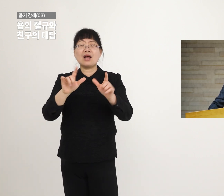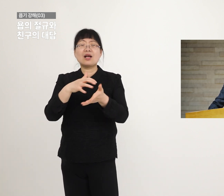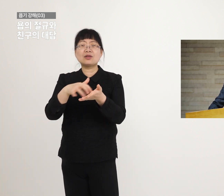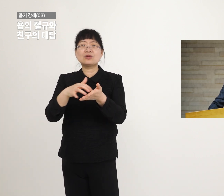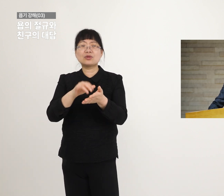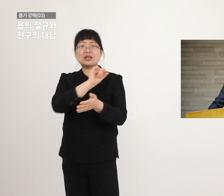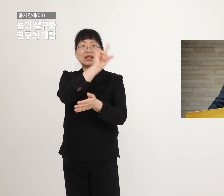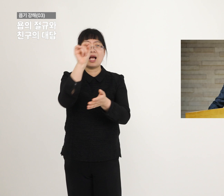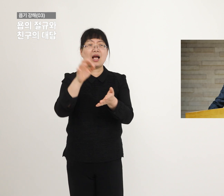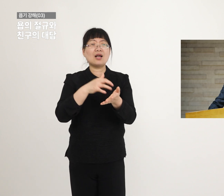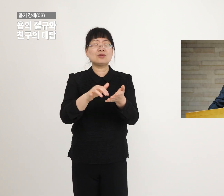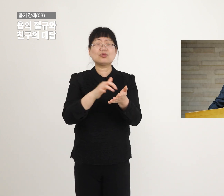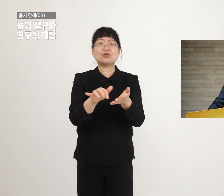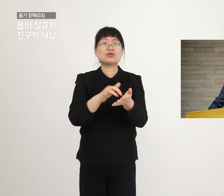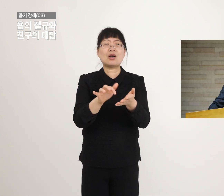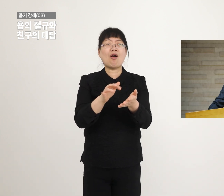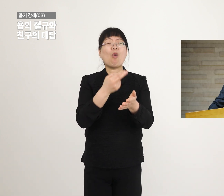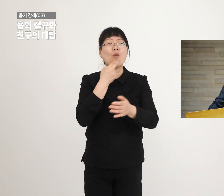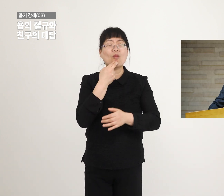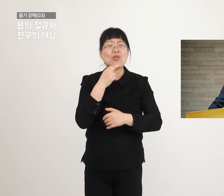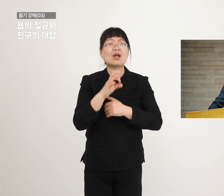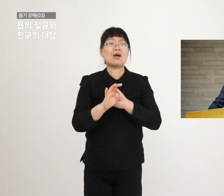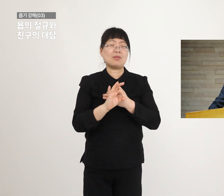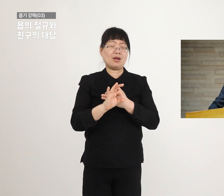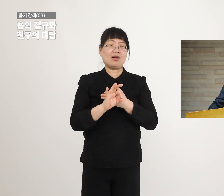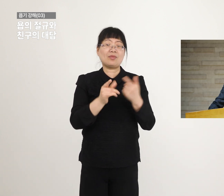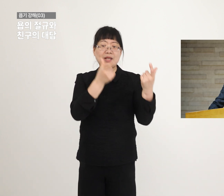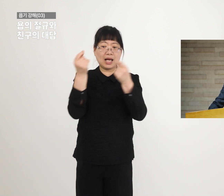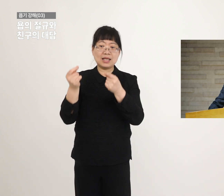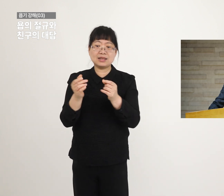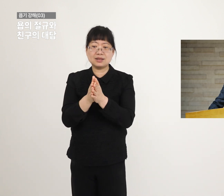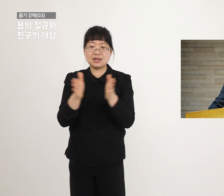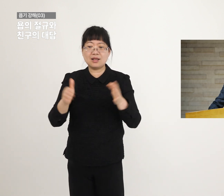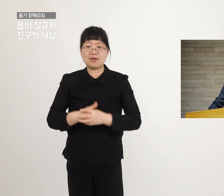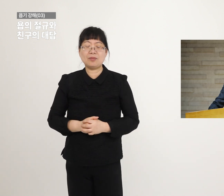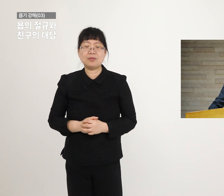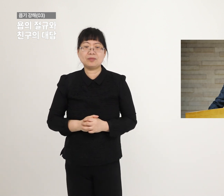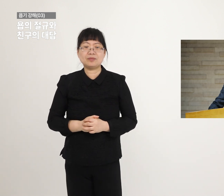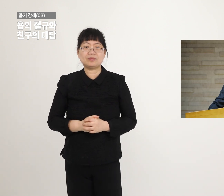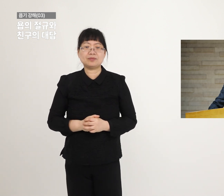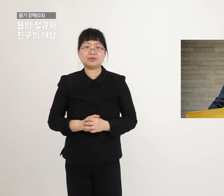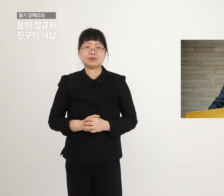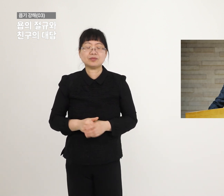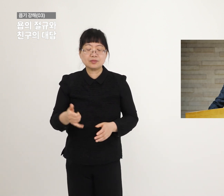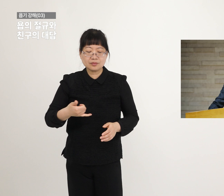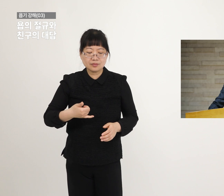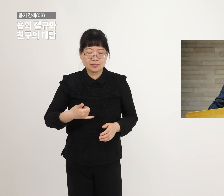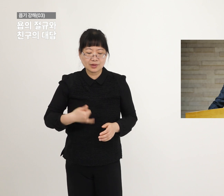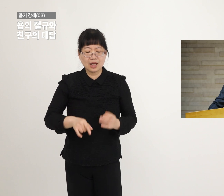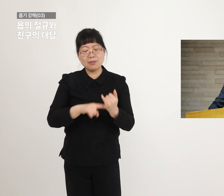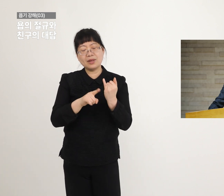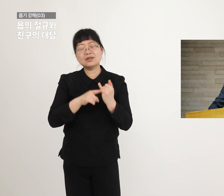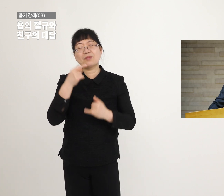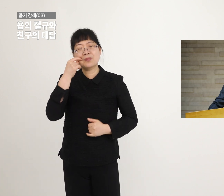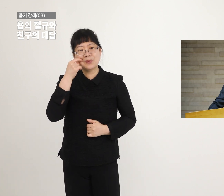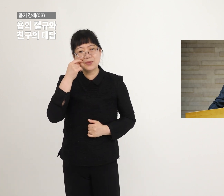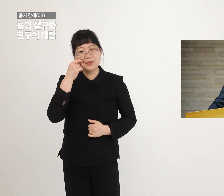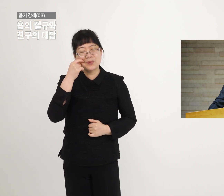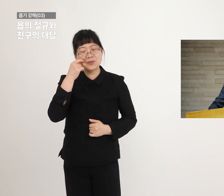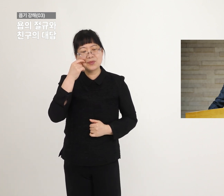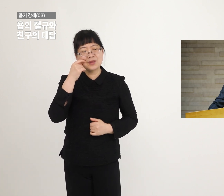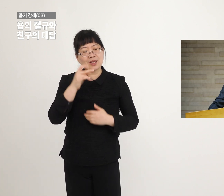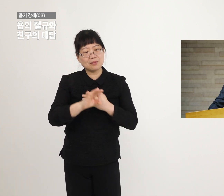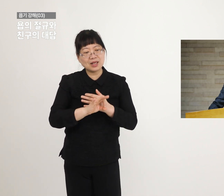달의 수가 들지 않았더라면. 다 같이 시작. 자식을 배지 못하였더라면 그